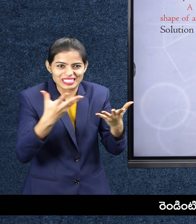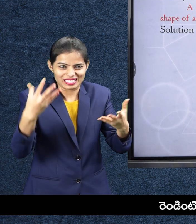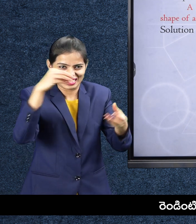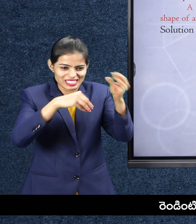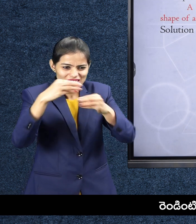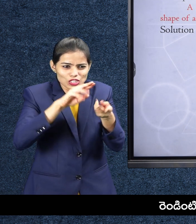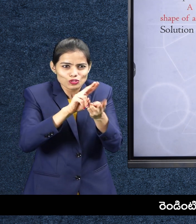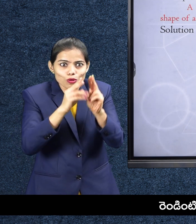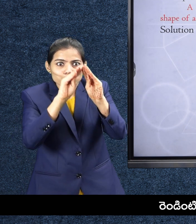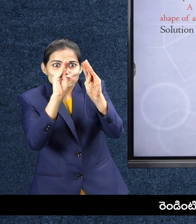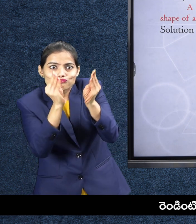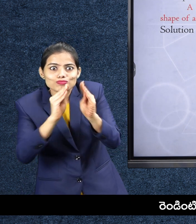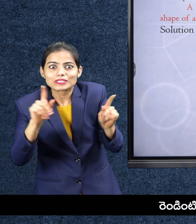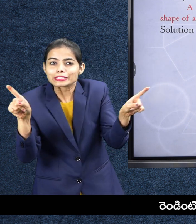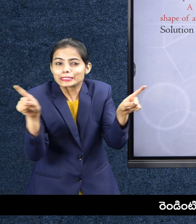పరిమాణం అలాగే ఉంటుంది.